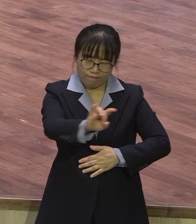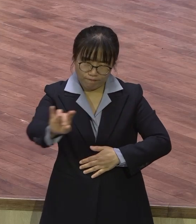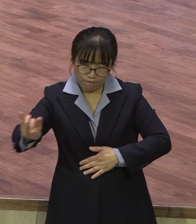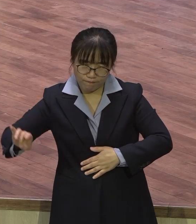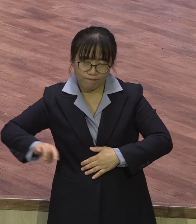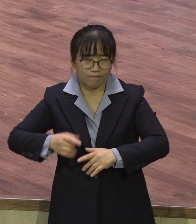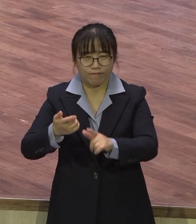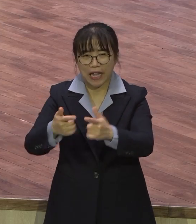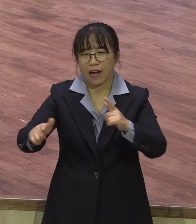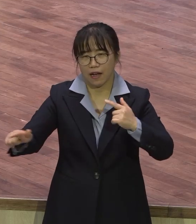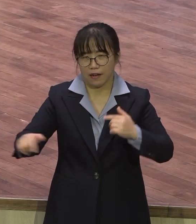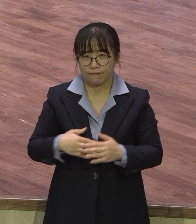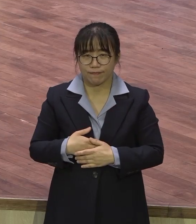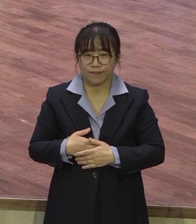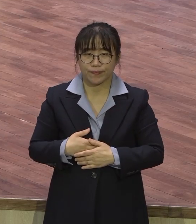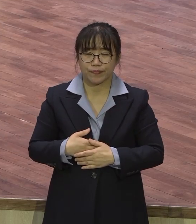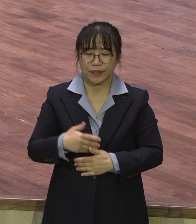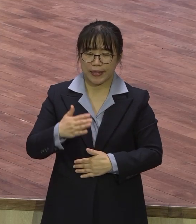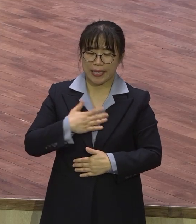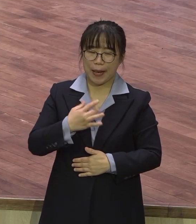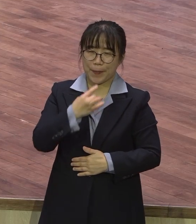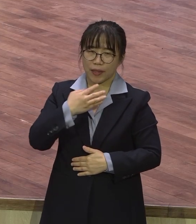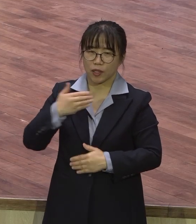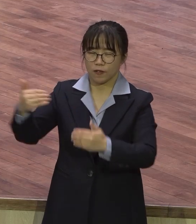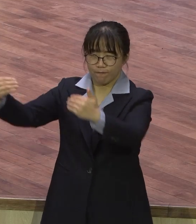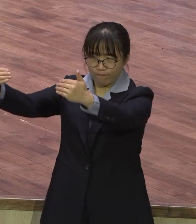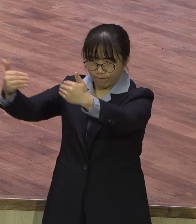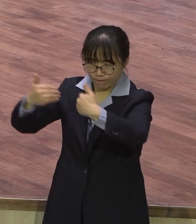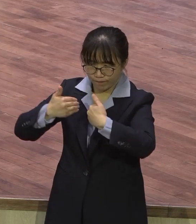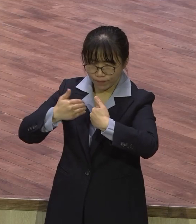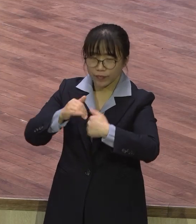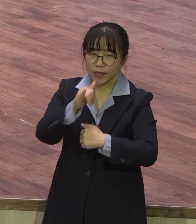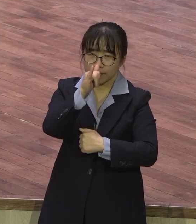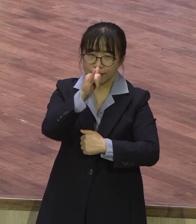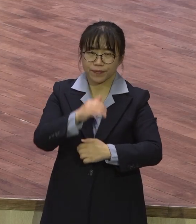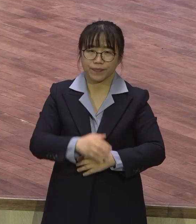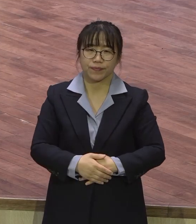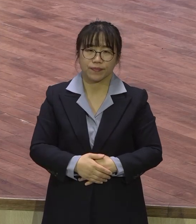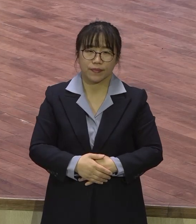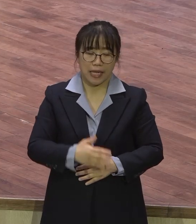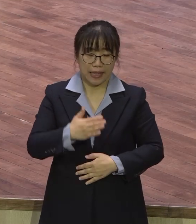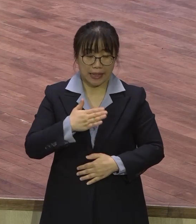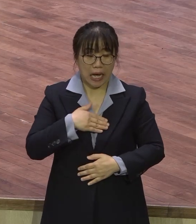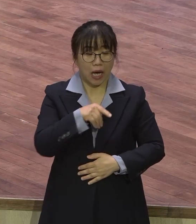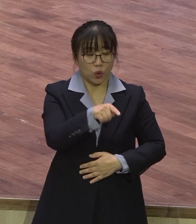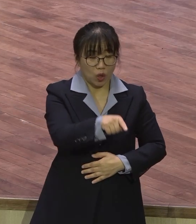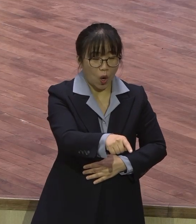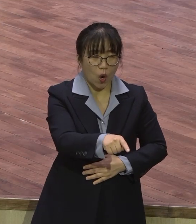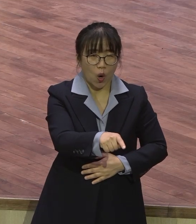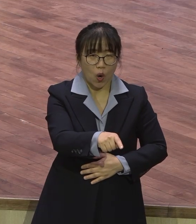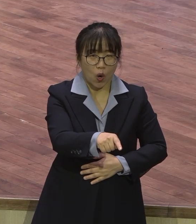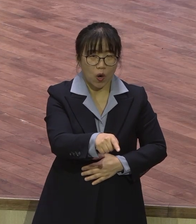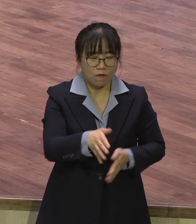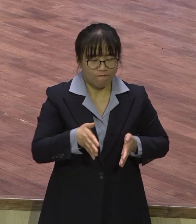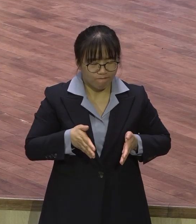예배드리지만은 하나님 나에게 주는 렘마가 있다고요 하나님의 나에게 지금 말씀 나와 너와 그래 말씀하겠어요